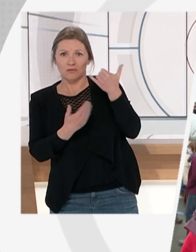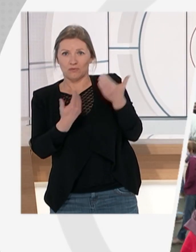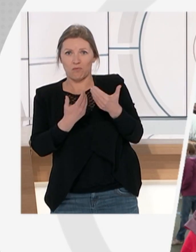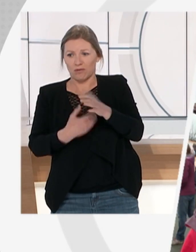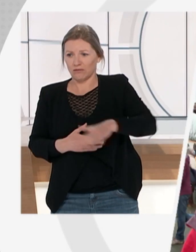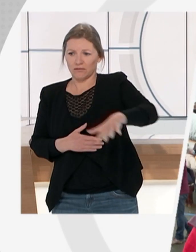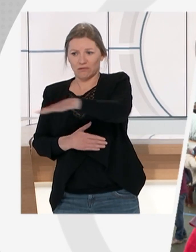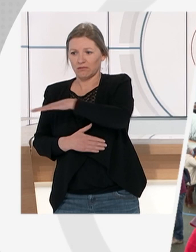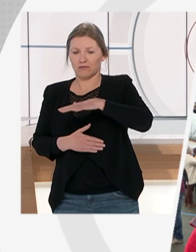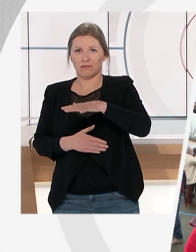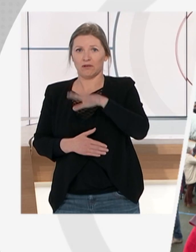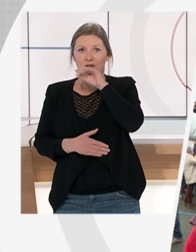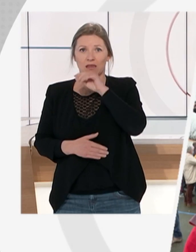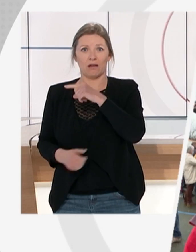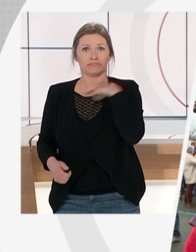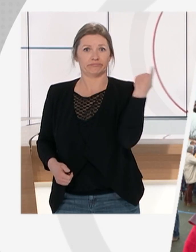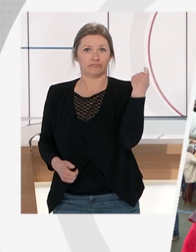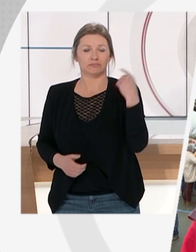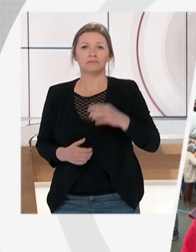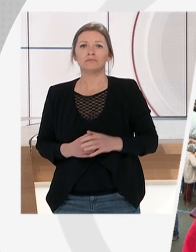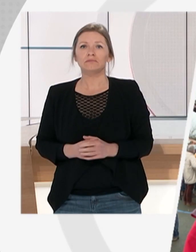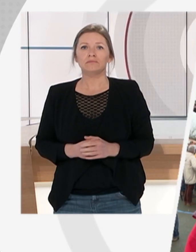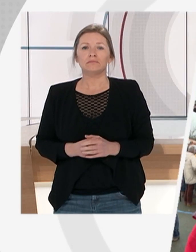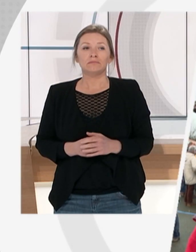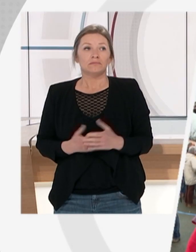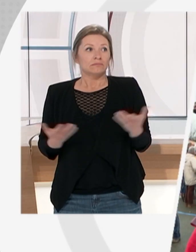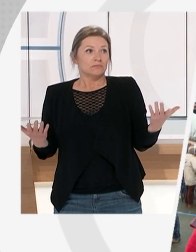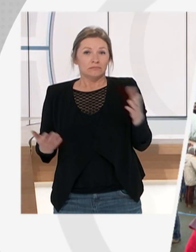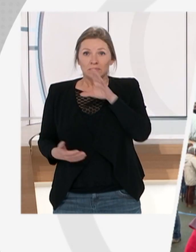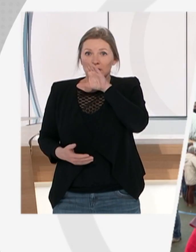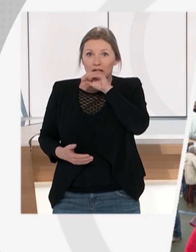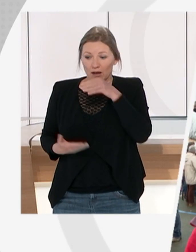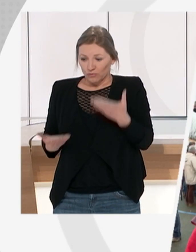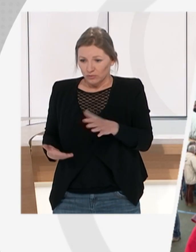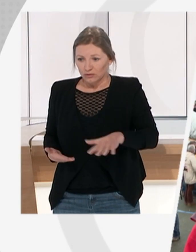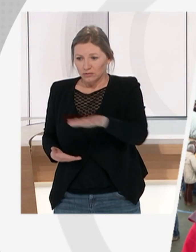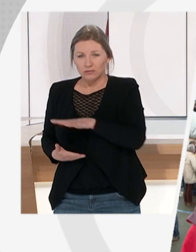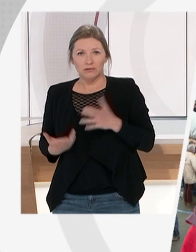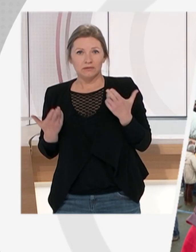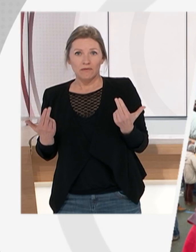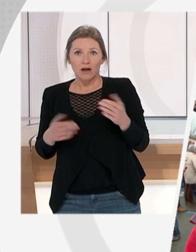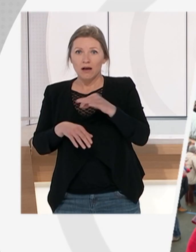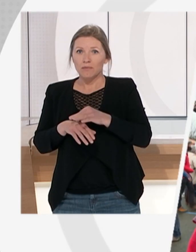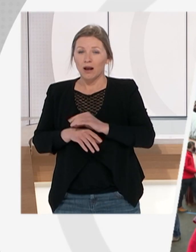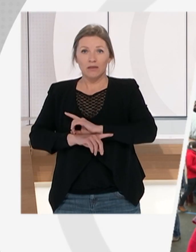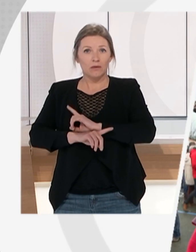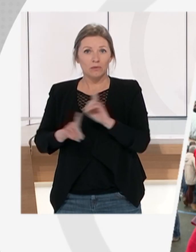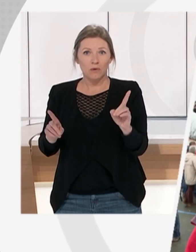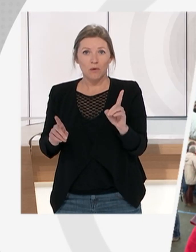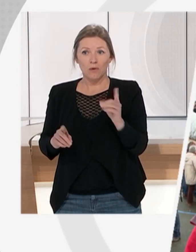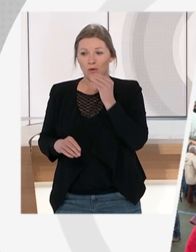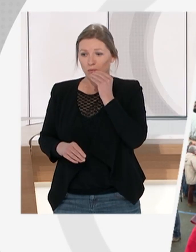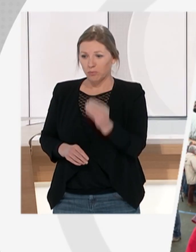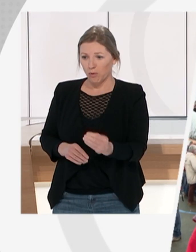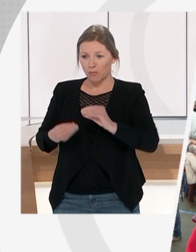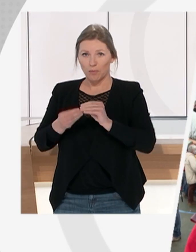nous dire qu'on viendra nous abattre nos canards. Nos canards aujourd'hui ils sont sains, ils ne sont pas malades, ils vont bien, il n'y